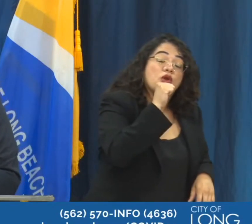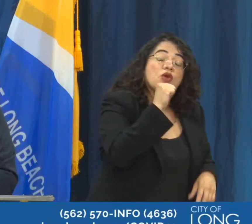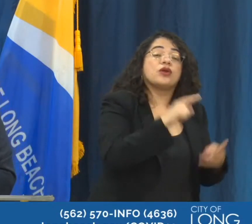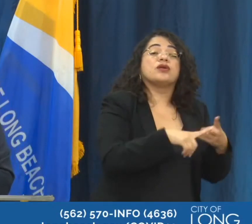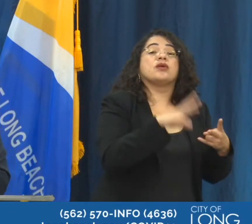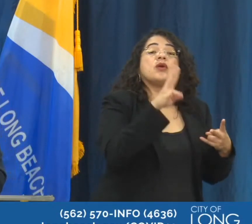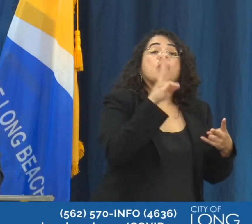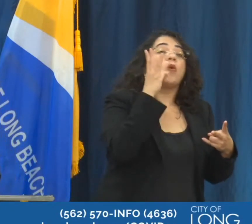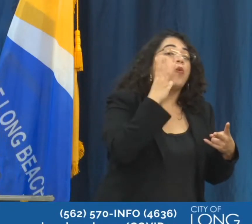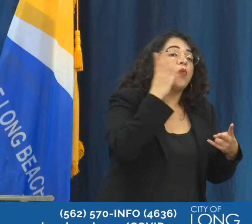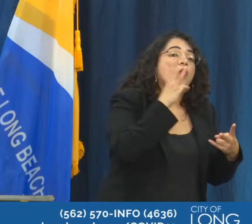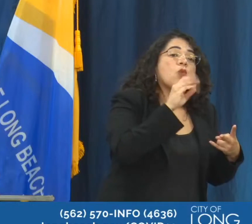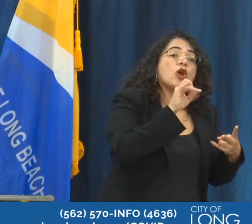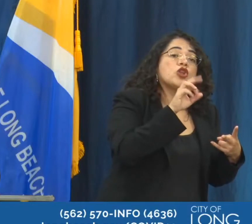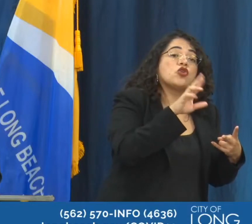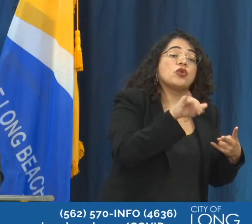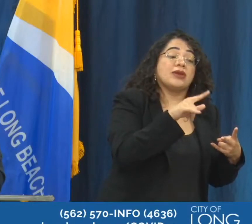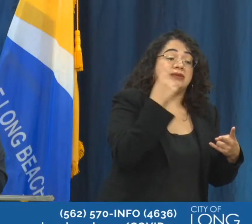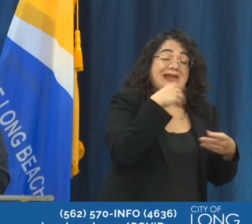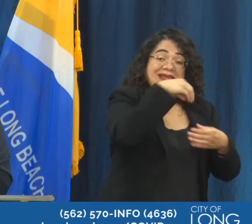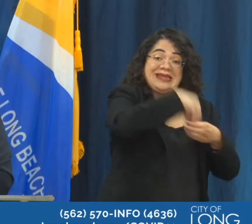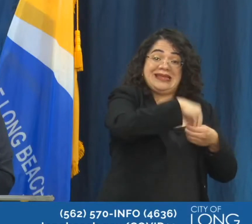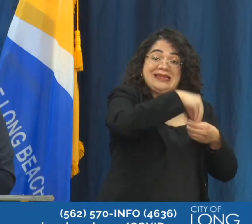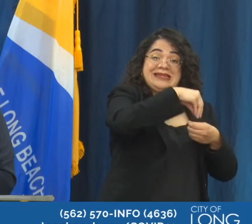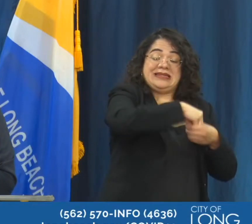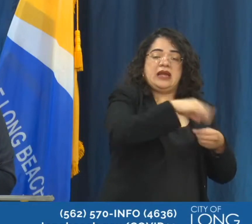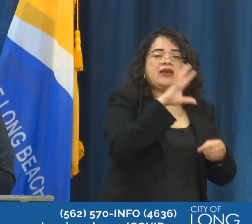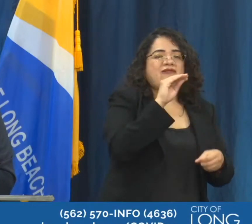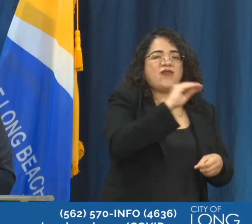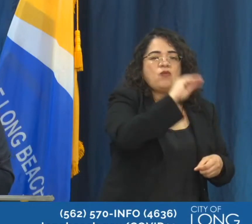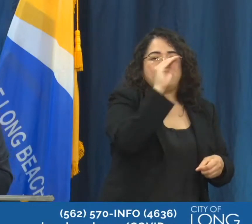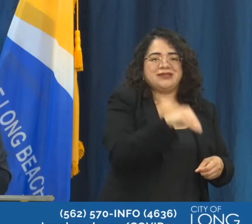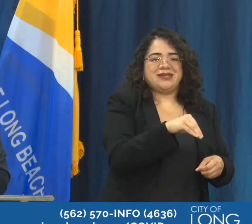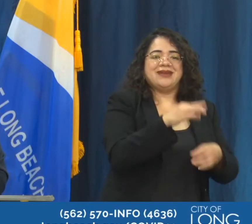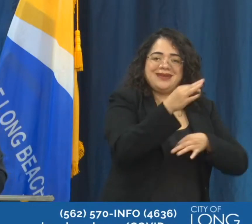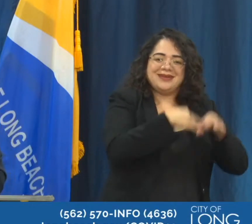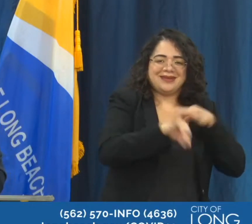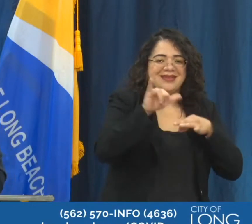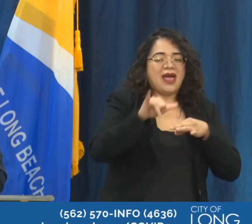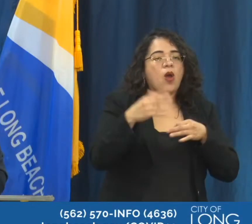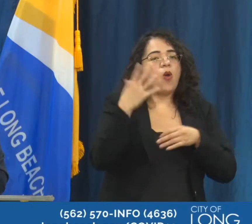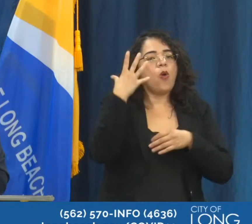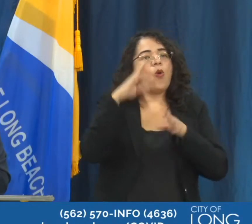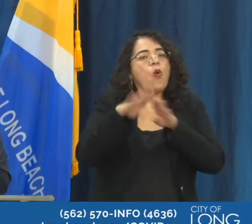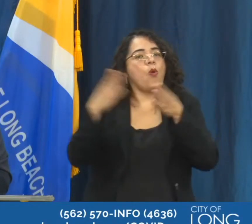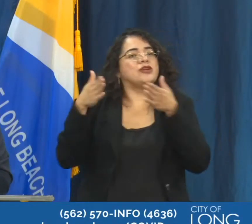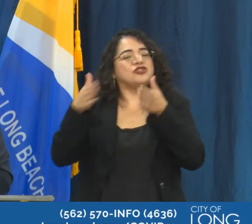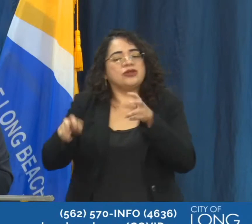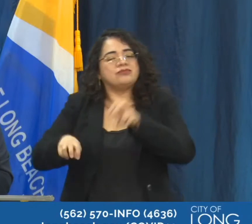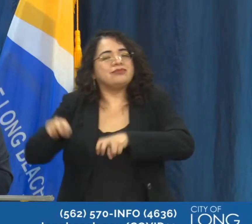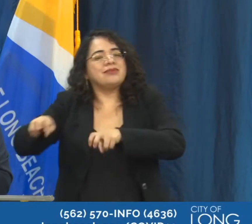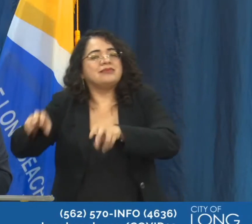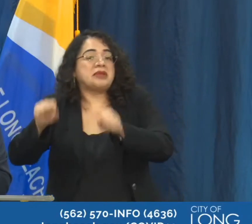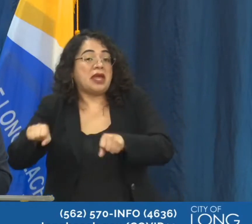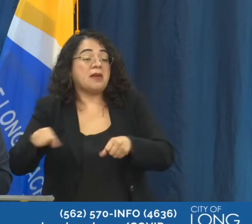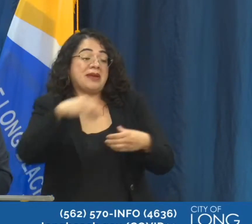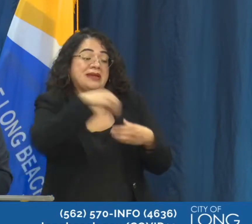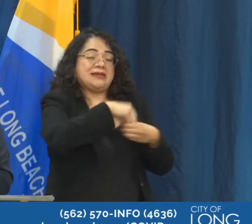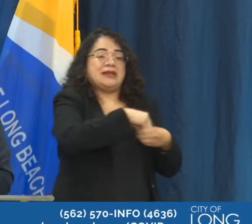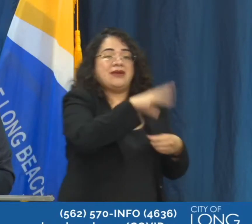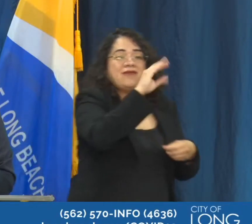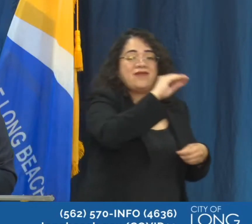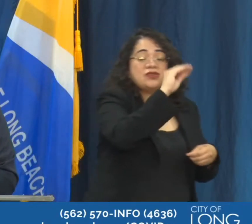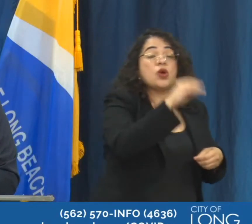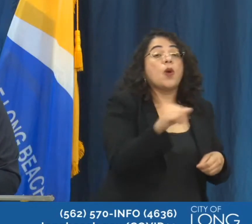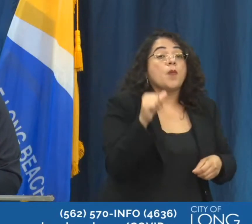a abrir con solo 50 por ciento de capacidad con las áreas de barres y cerradas y solo asientos estilo